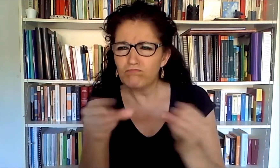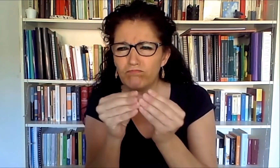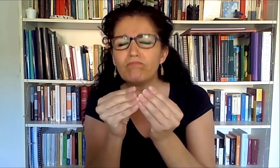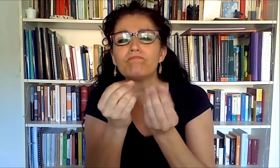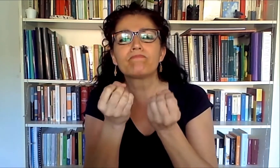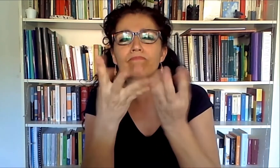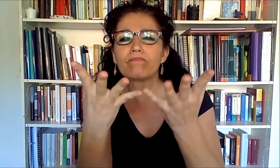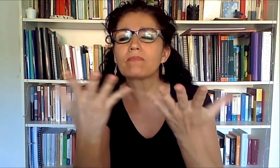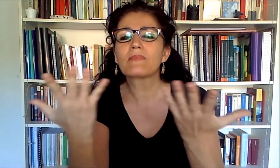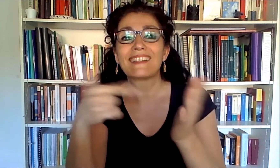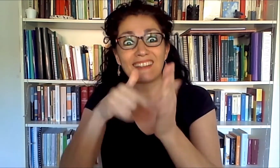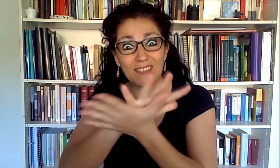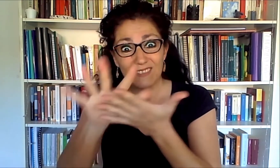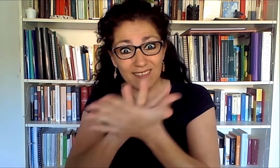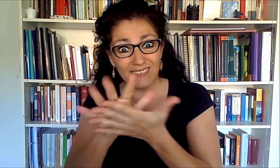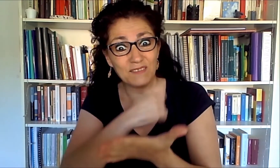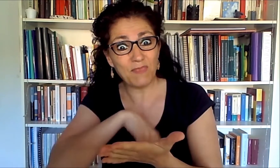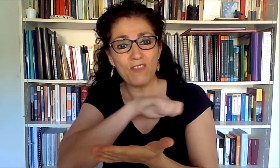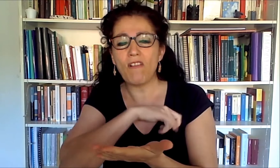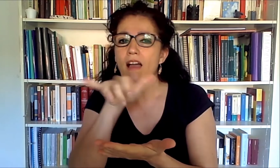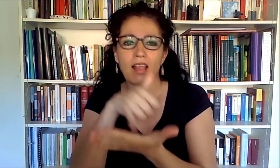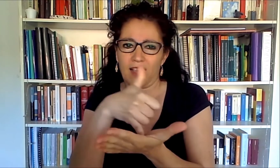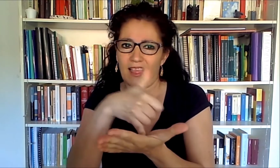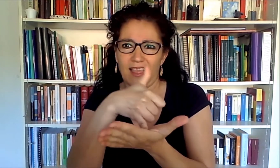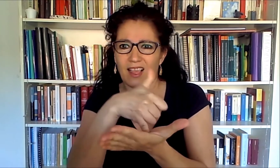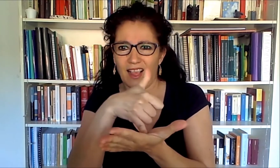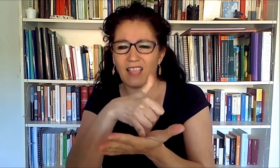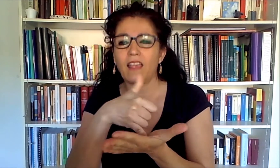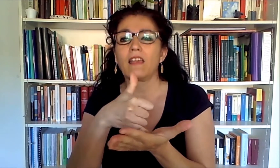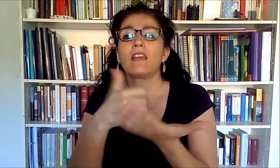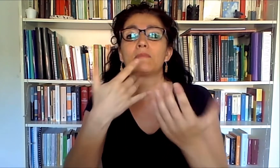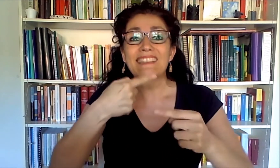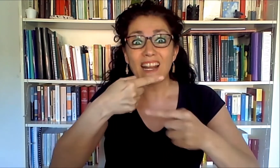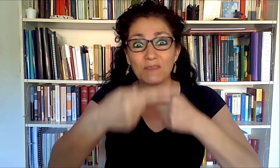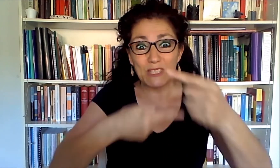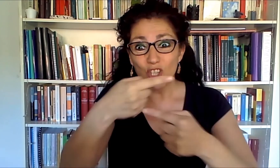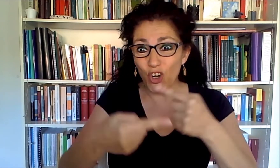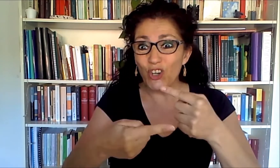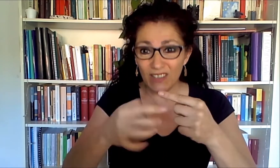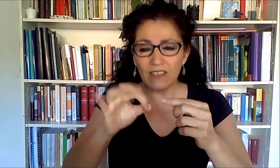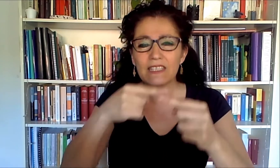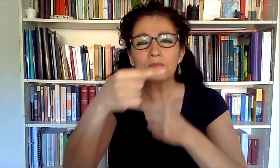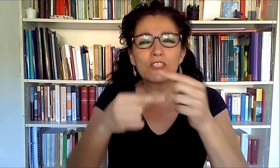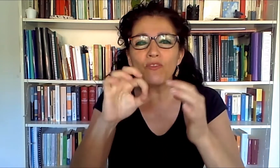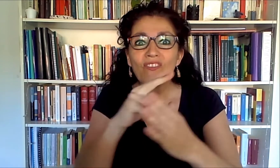de la transmisión del bilingüismo dentro de la unidad familiar, las personas sordas pueden provenir de familias monolingües